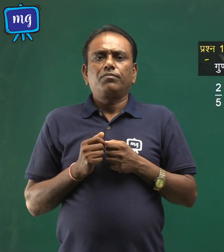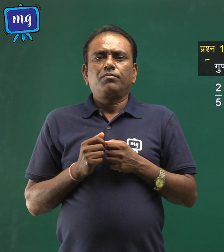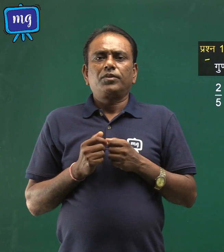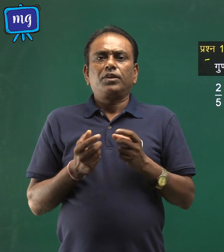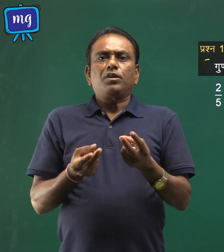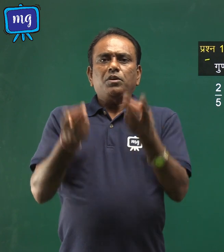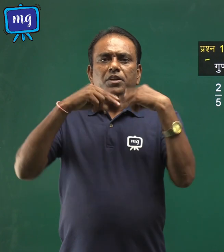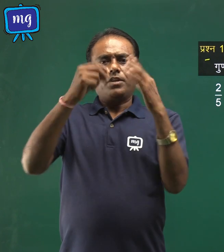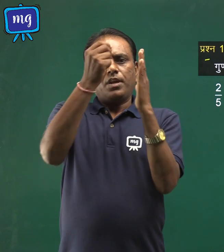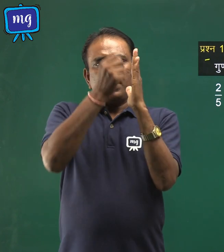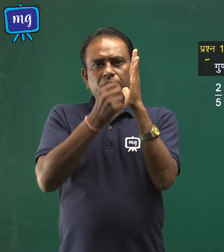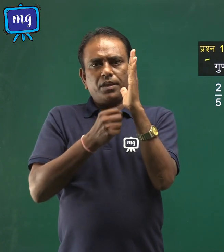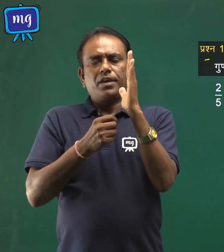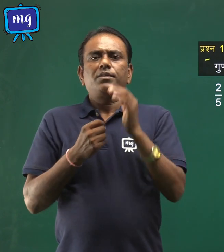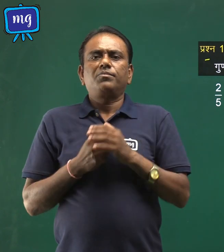नीचे दी गई